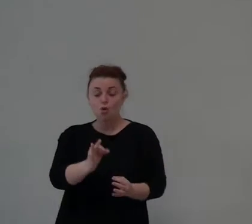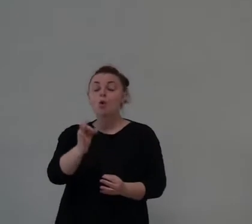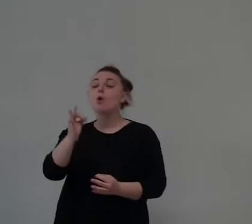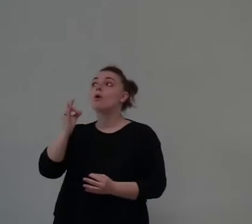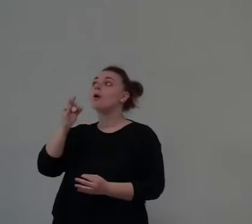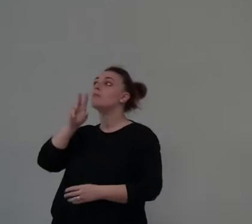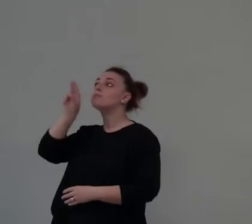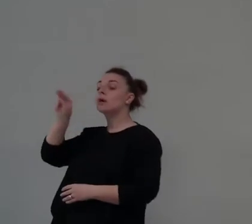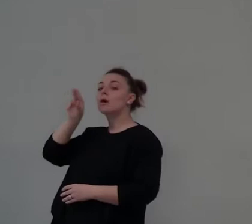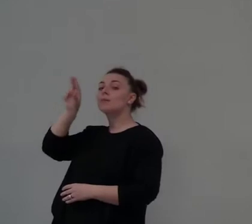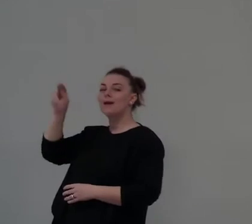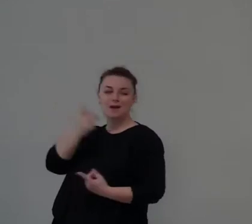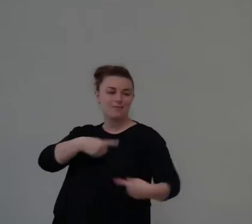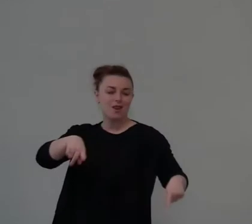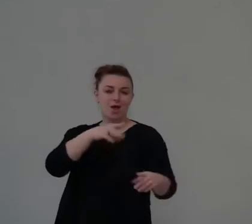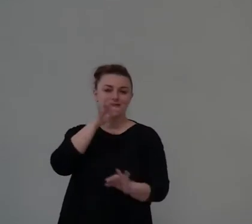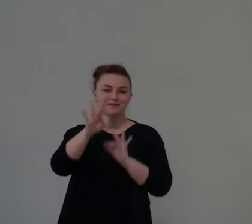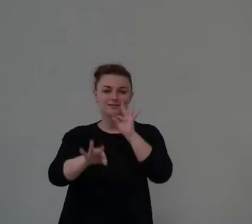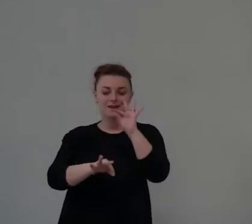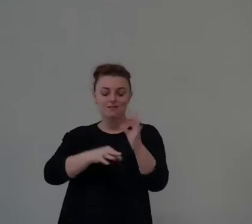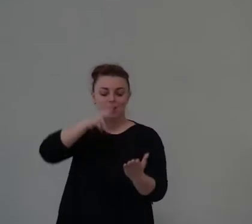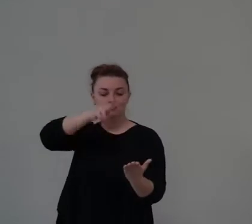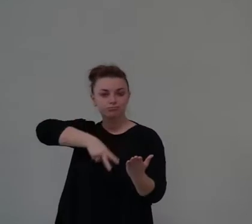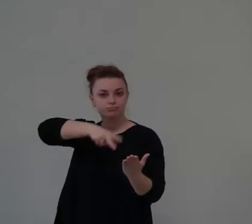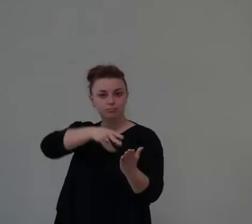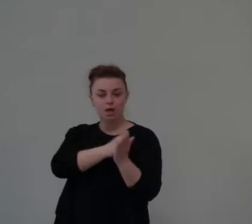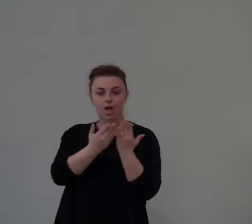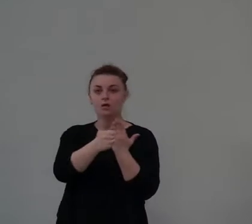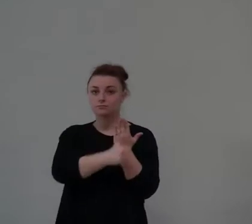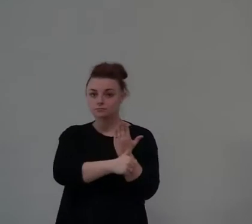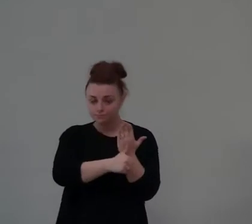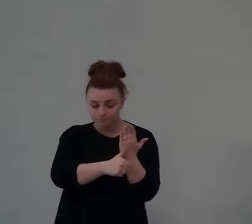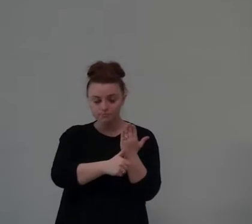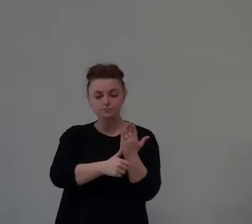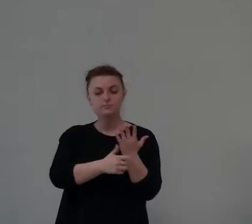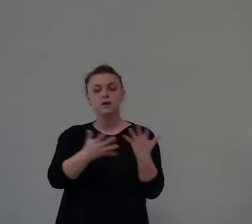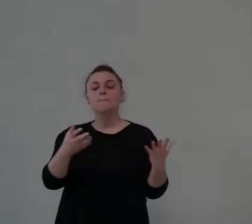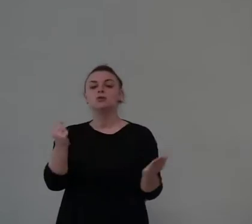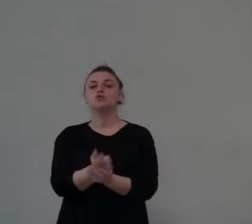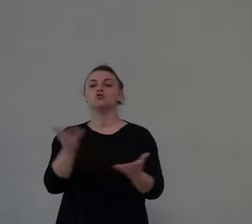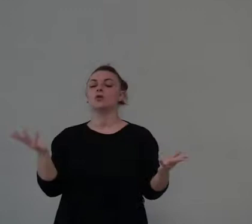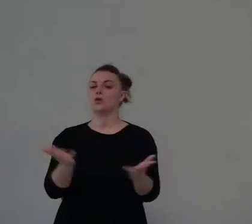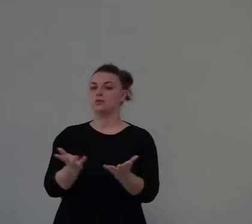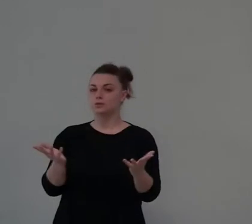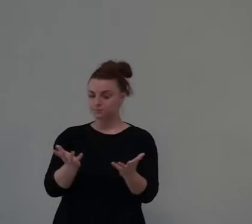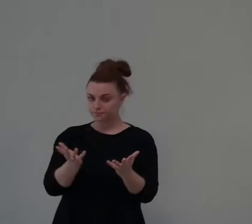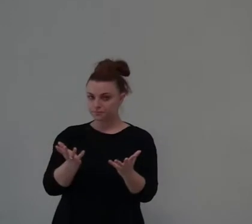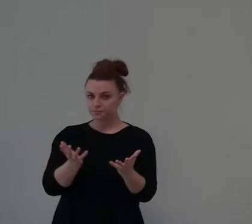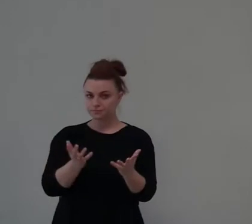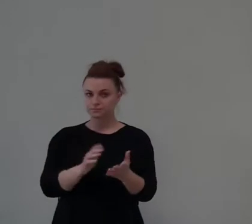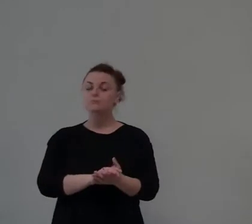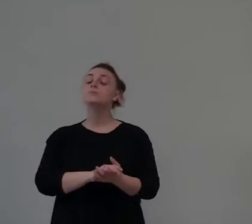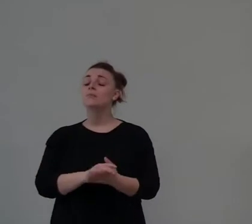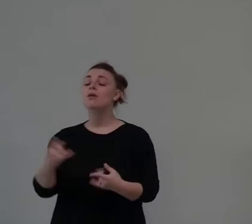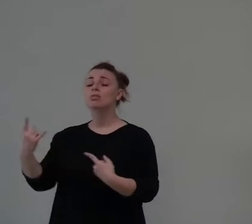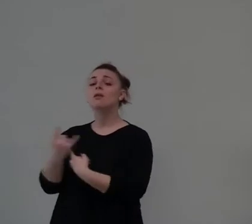noi equivale a leggere la scrittura, ma nel mezzo di tutto questo, di tutta questa situazione, viene